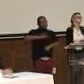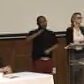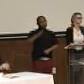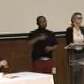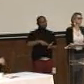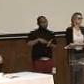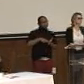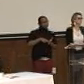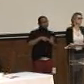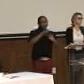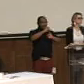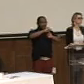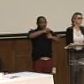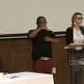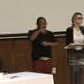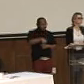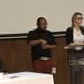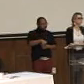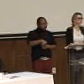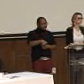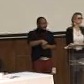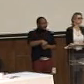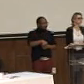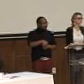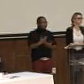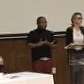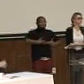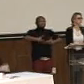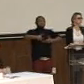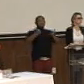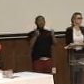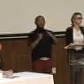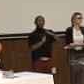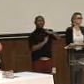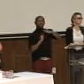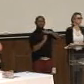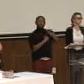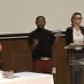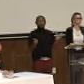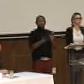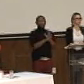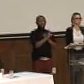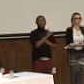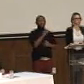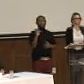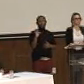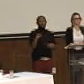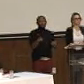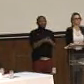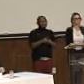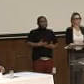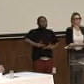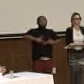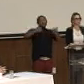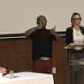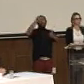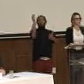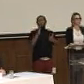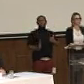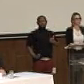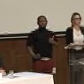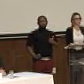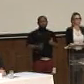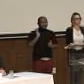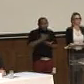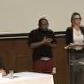consolidar o Instituto Federal de Brasília como a melhor instituição do Distrito Federal e uma das melhores do Brasil, porque nós já estamos nesse caminho. Os